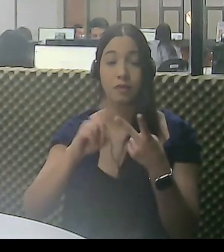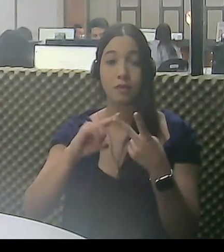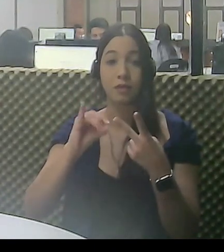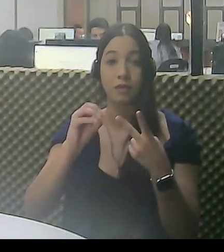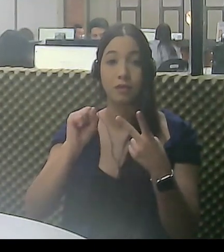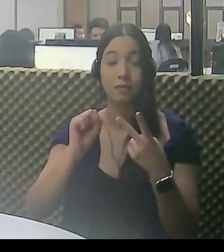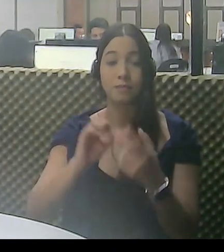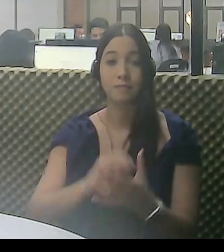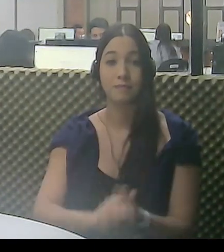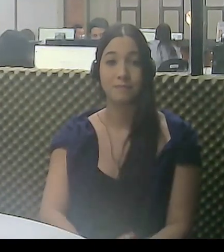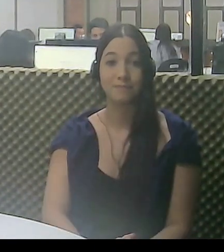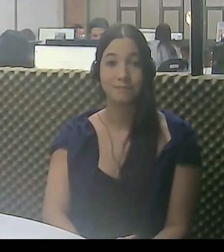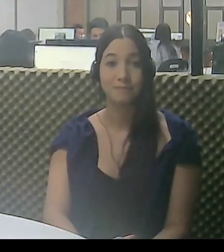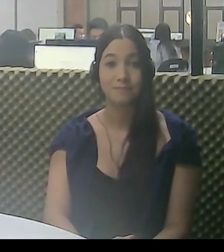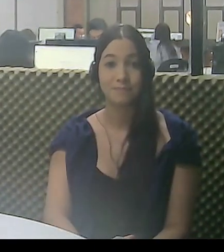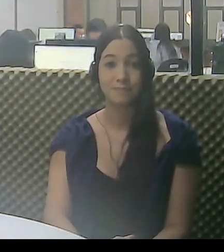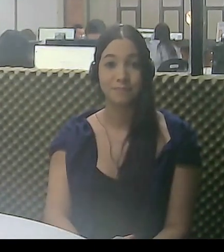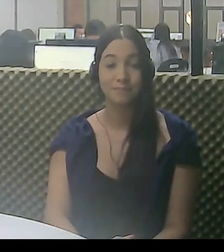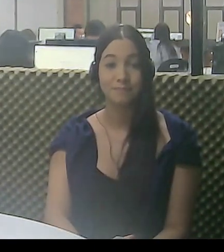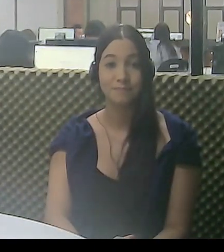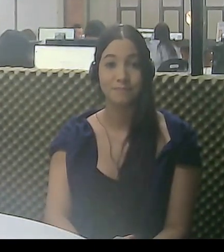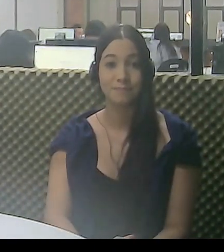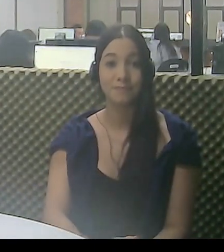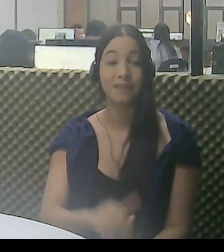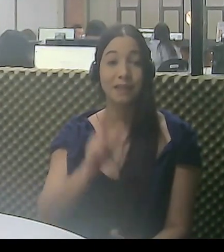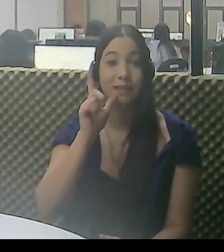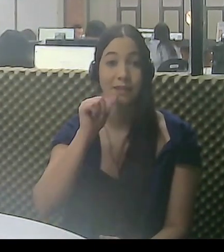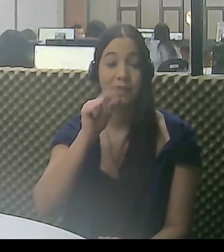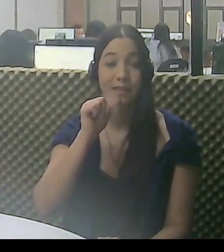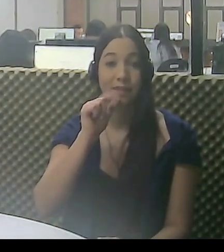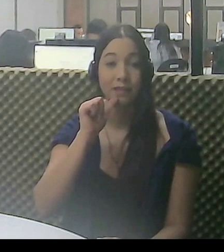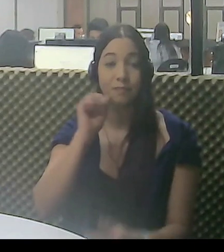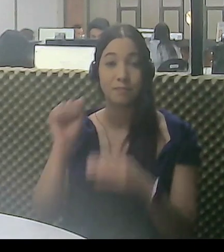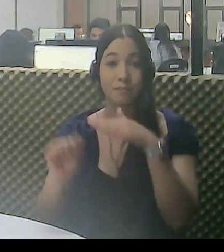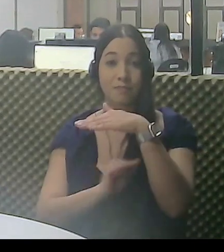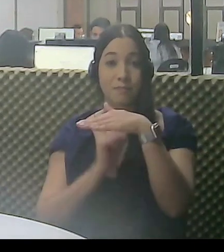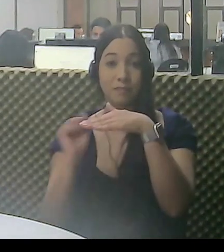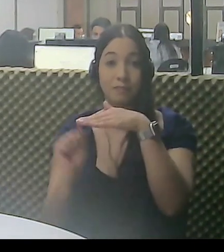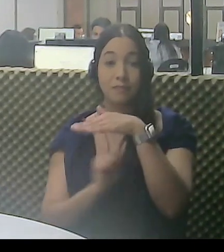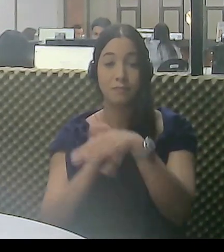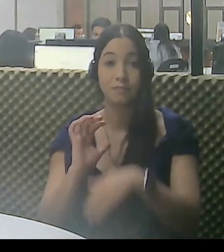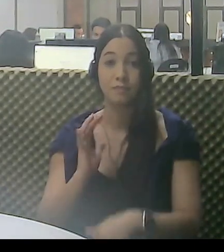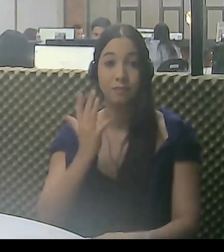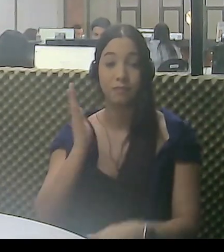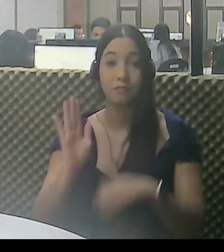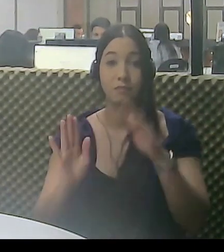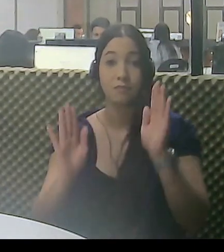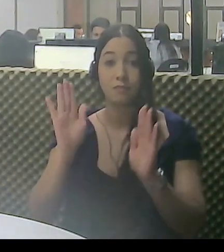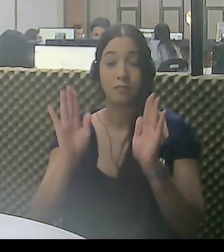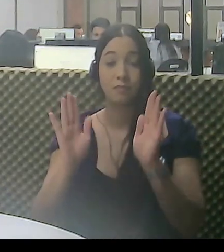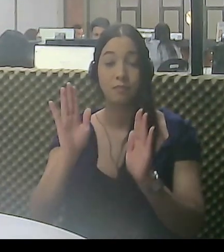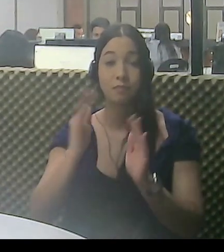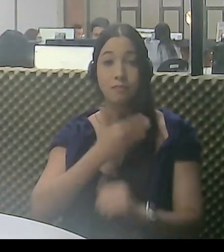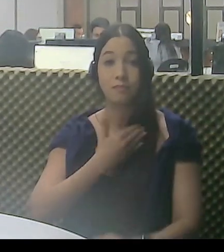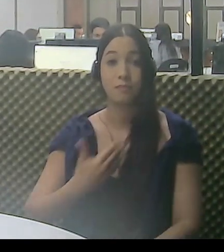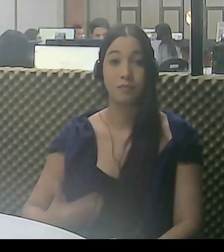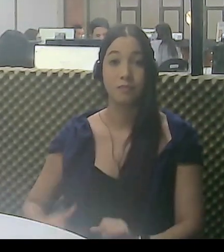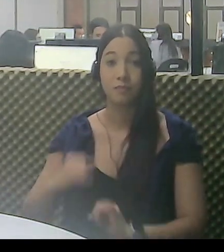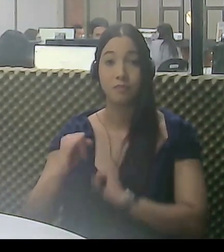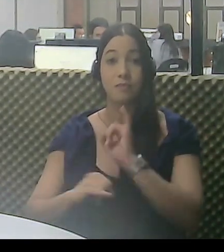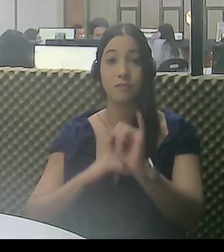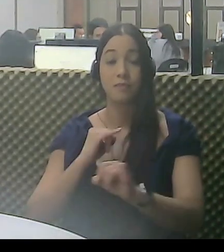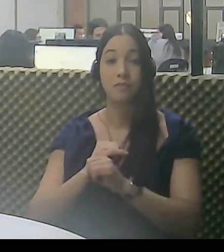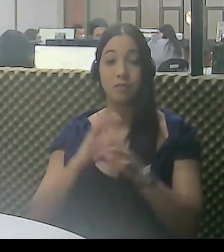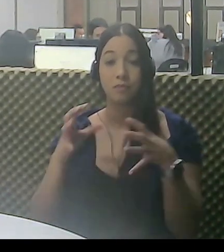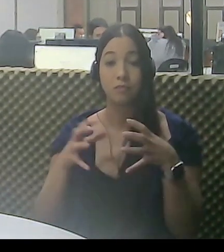iOS. O Departamento Municipal de Água e Esgoto, DEMAI, realiza leilão público online na modalidade maior lance